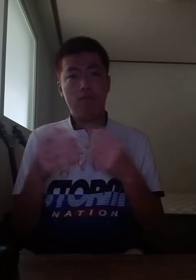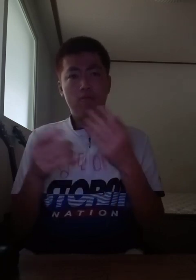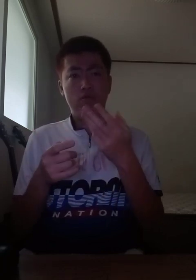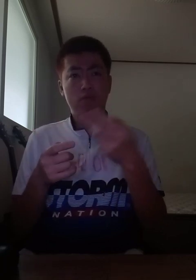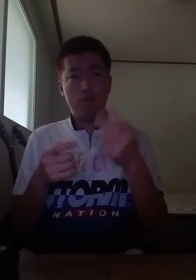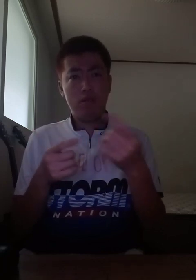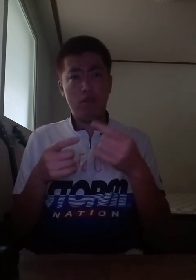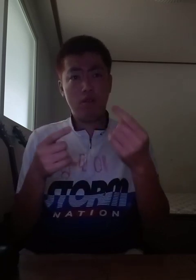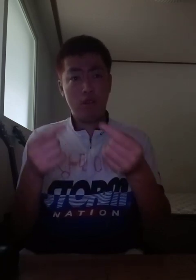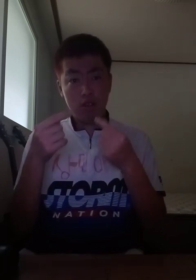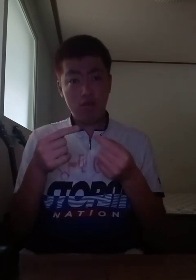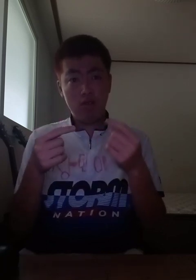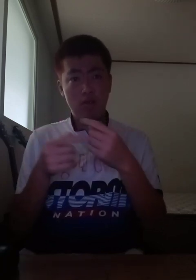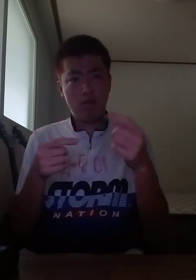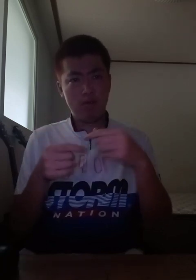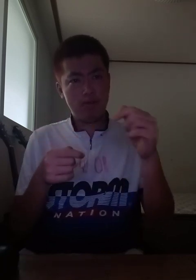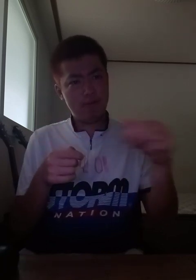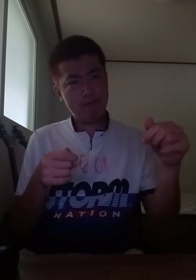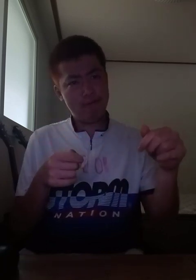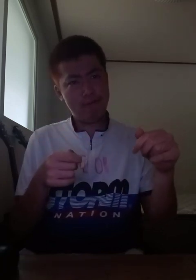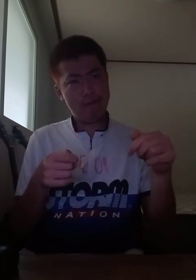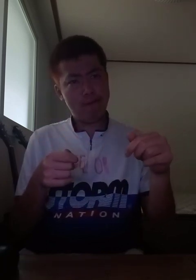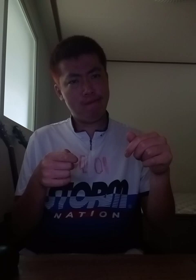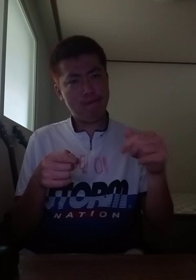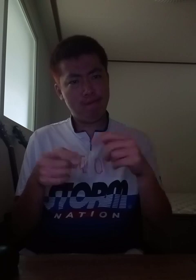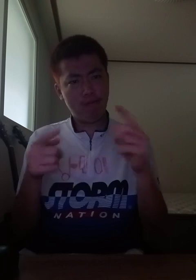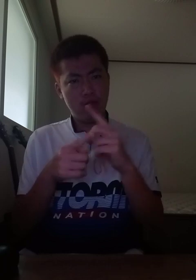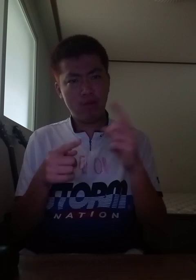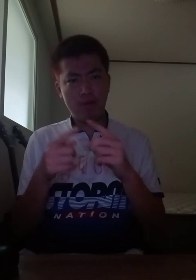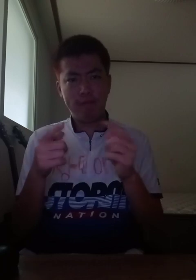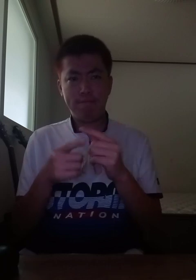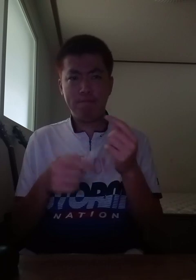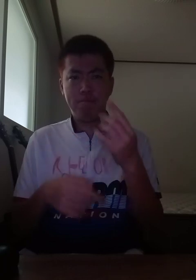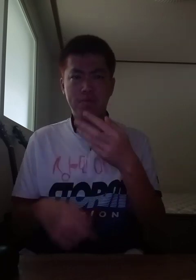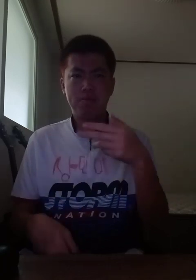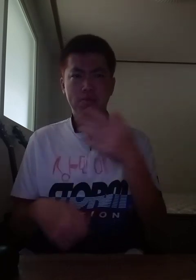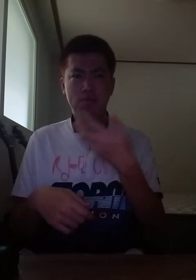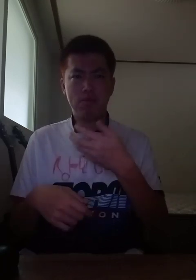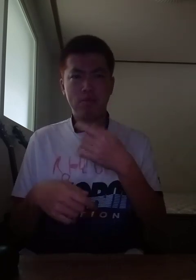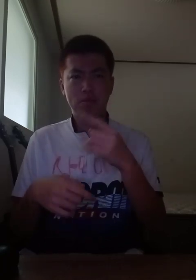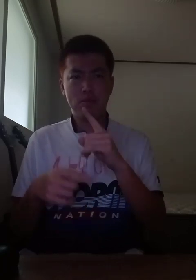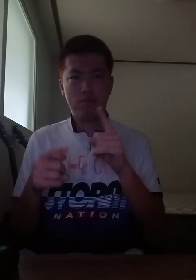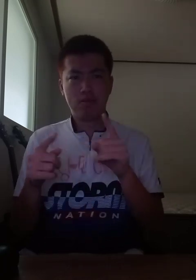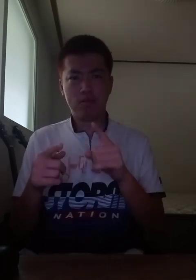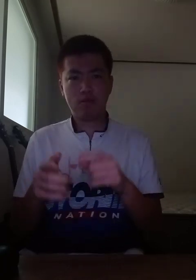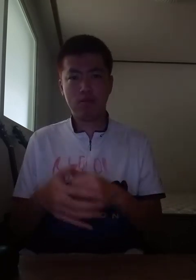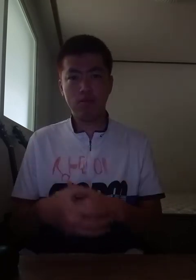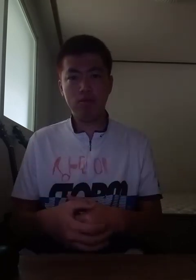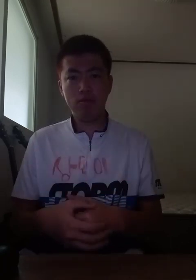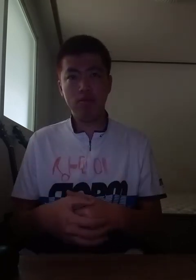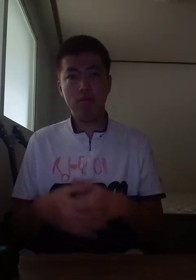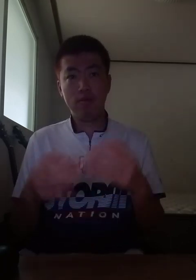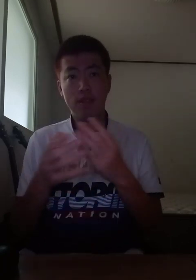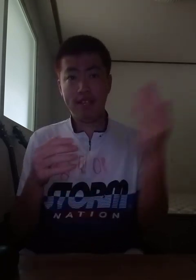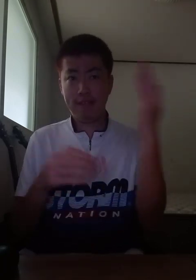불법적으로도 건네주고 애들 다닐 수 있도록 해주는 거는 아니라고는 보는데 오죽 불편하면 안 그러겠나. 아이들이 고개를